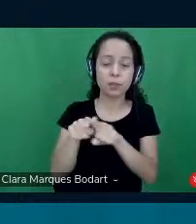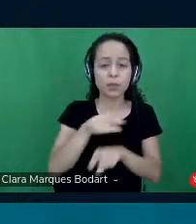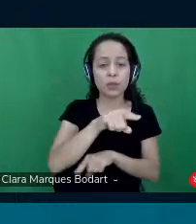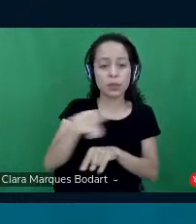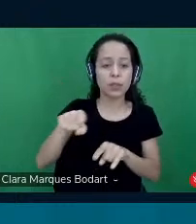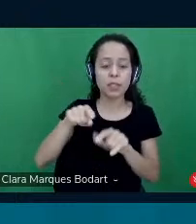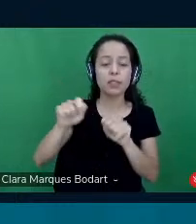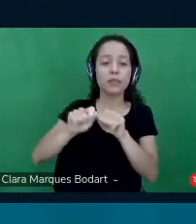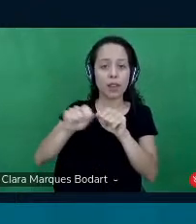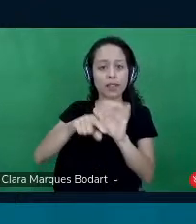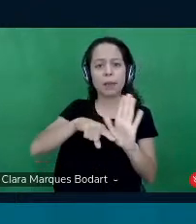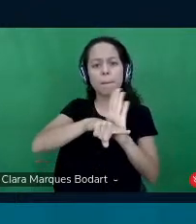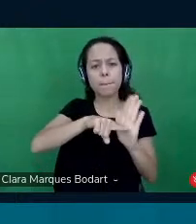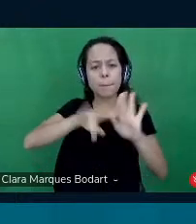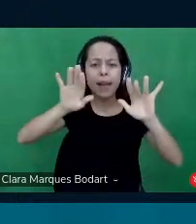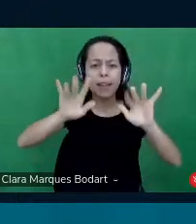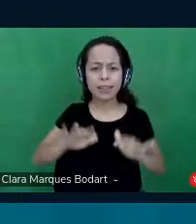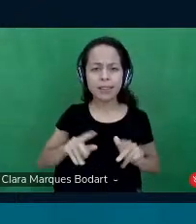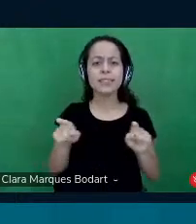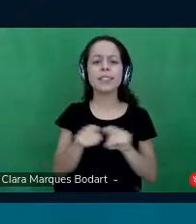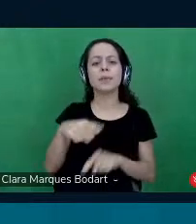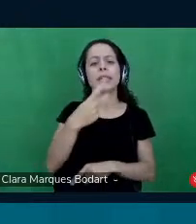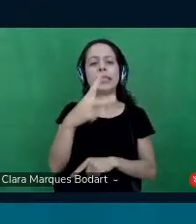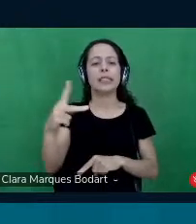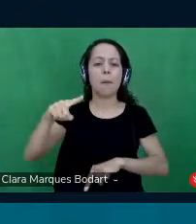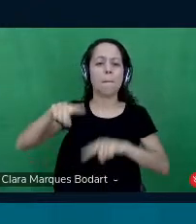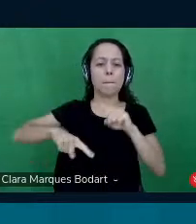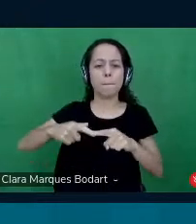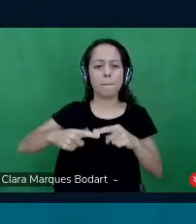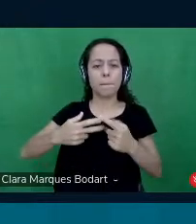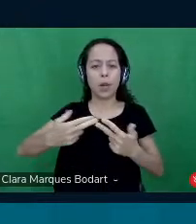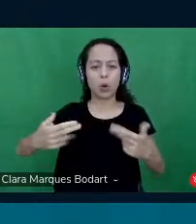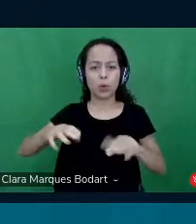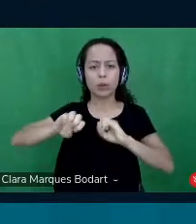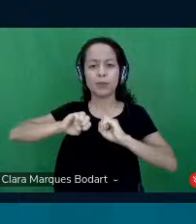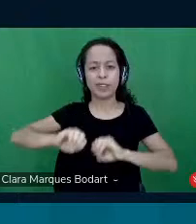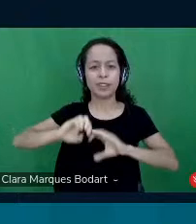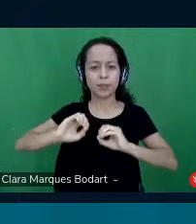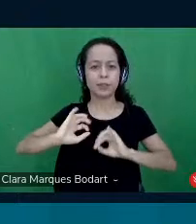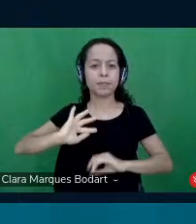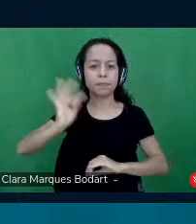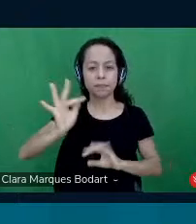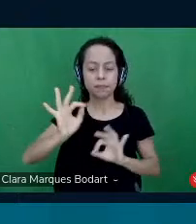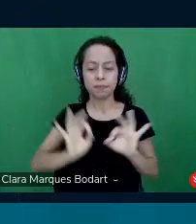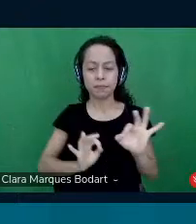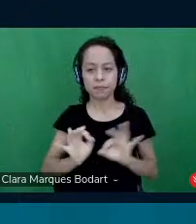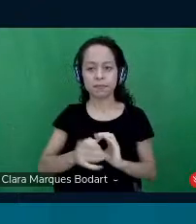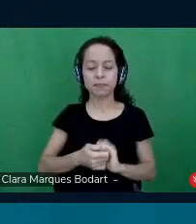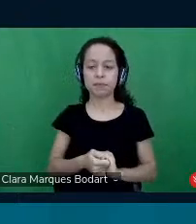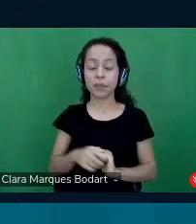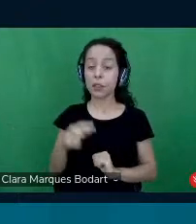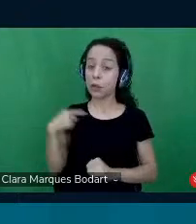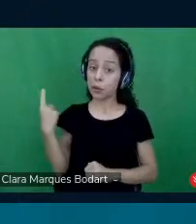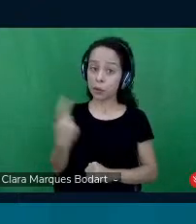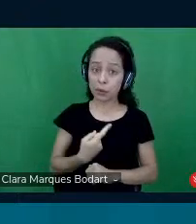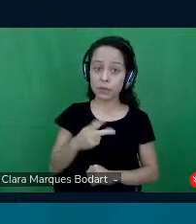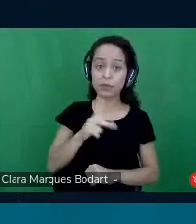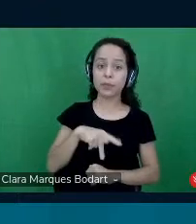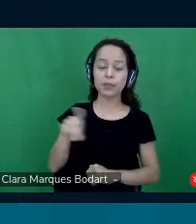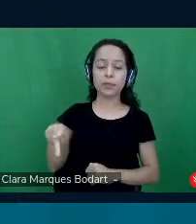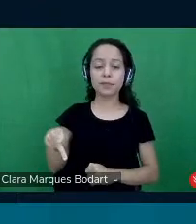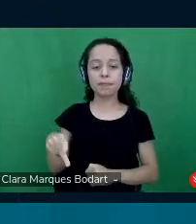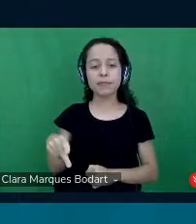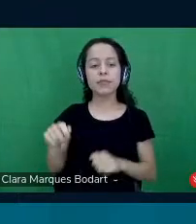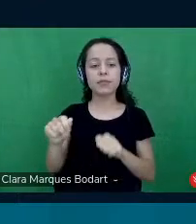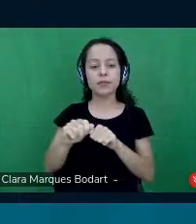produtos educacionais. O nosso trabalho aqui, como docentes, talvez seja essa acolhida, tornar